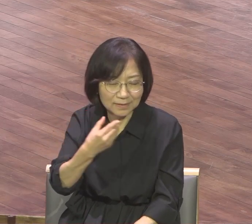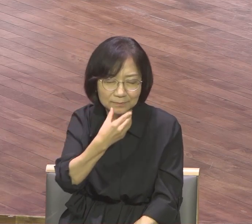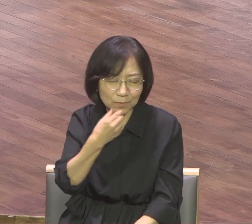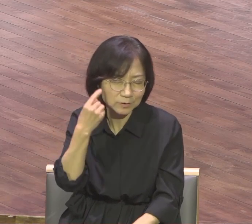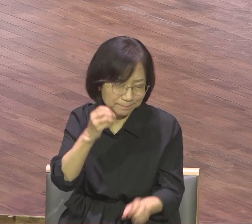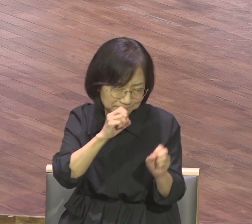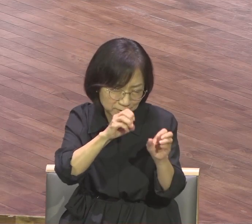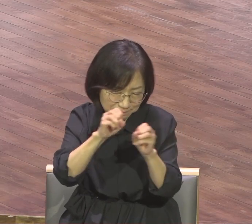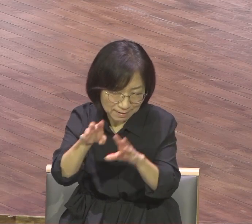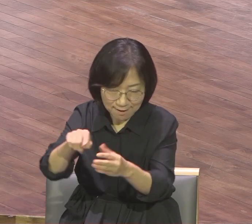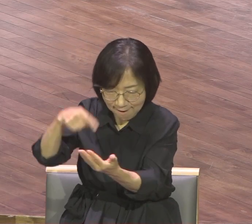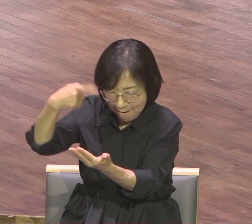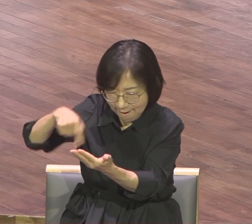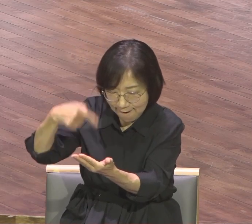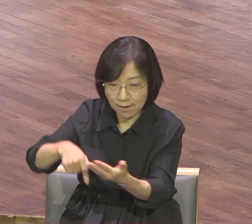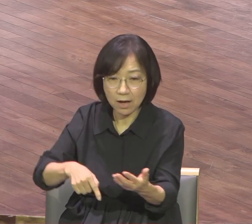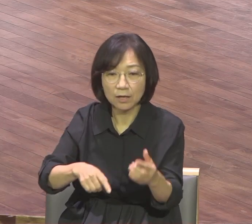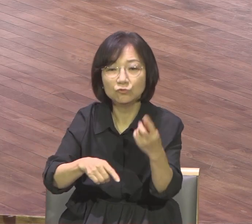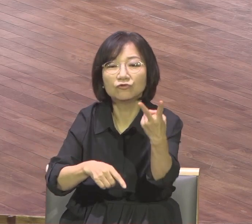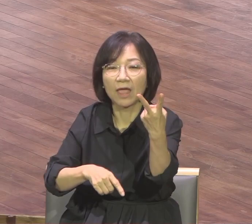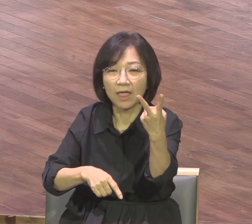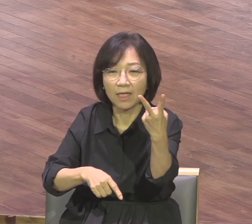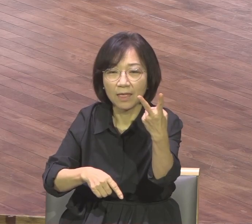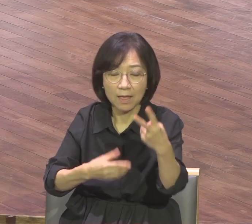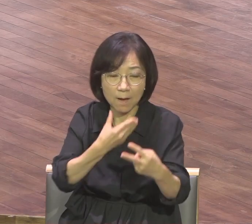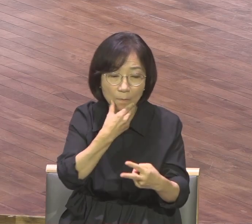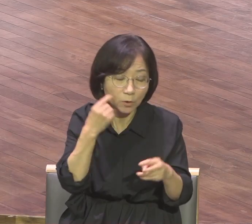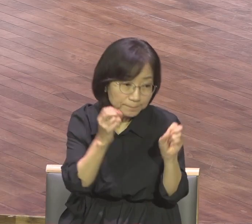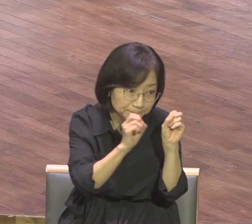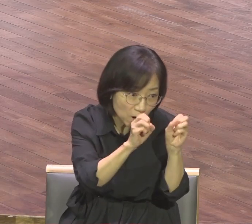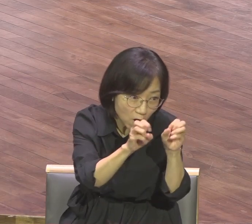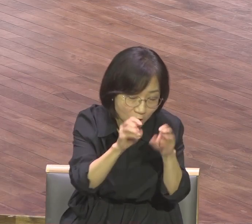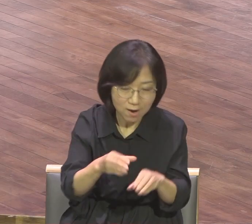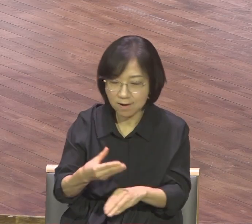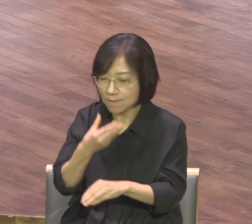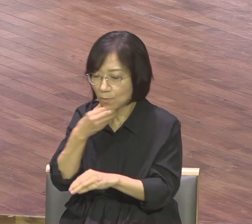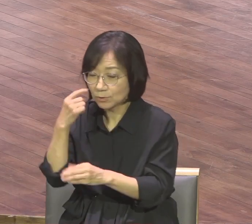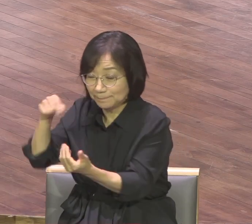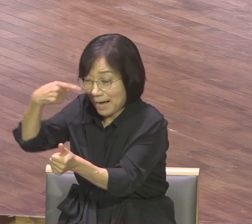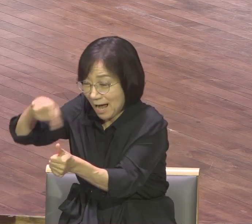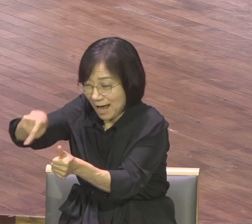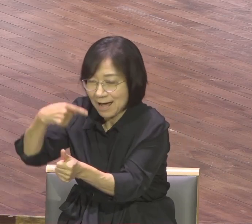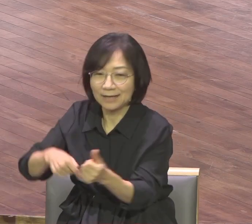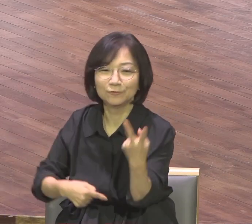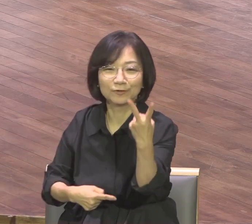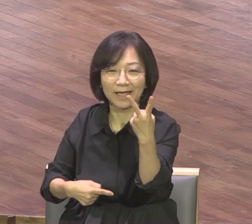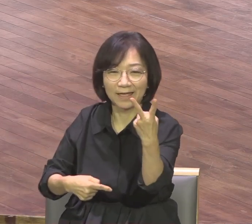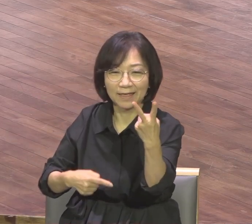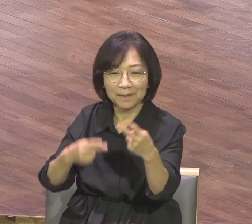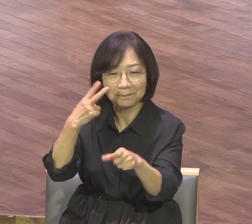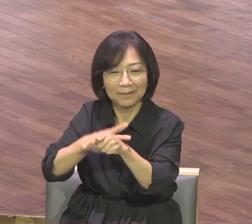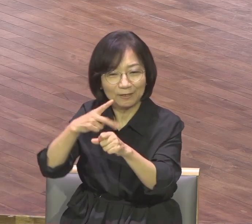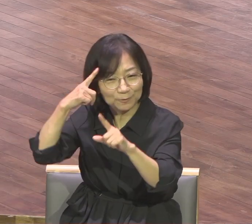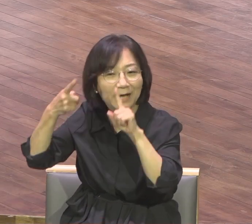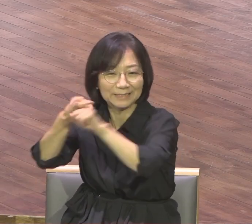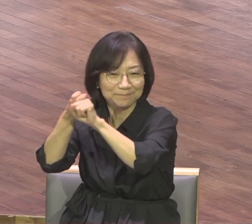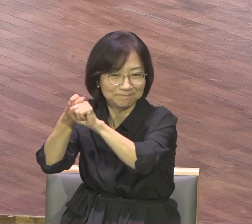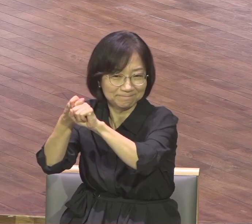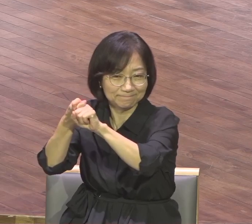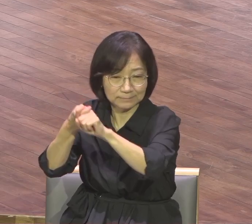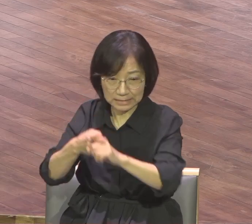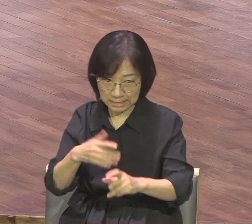전파와 가르치는 것. 두 개밖에 없었어요. 복음 전하는 것과 가르치는 것. 어떤 장소, 어떤 환경, 누구를 만나더라도